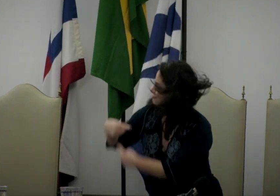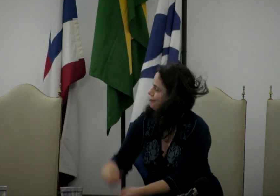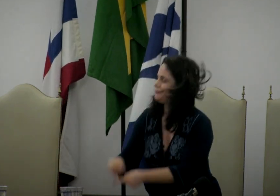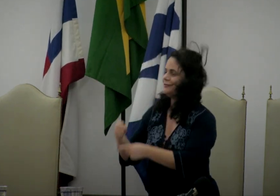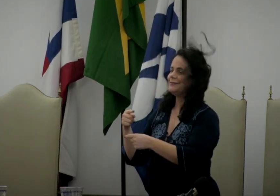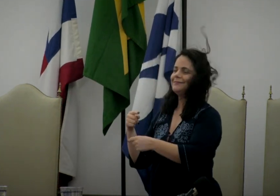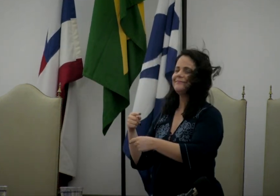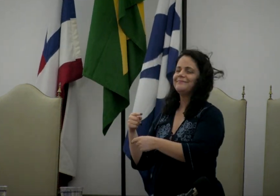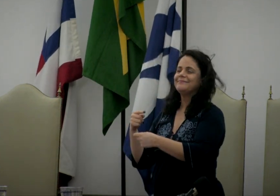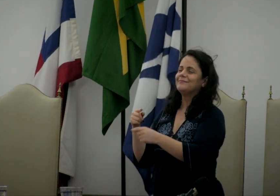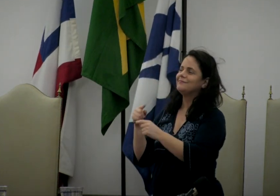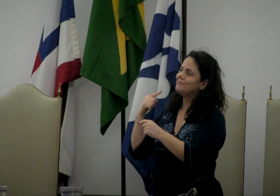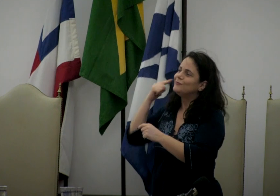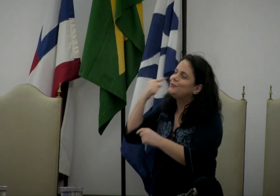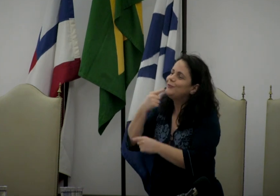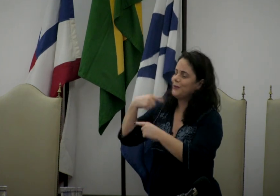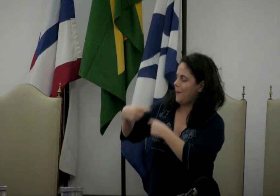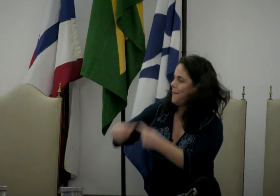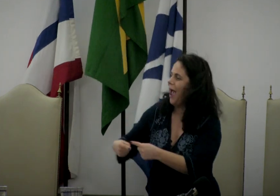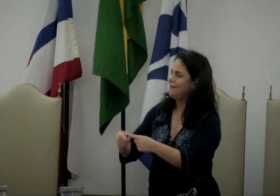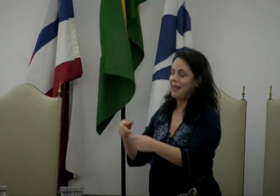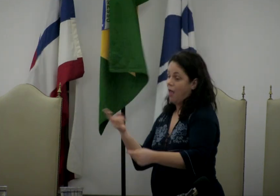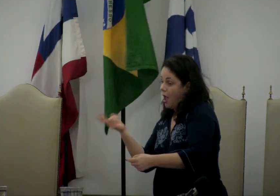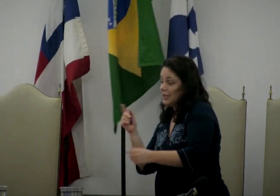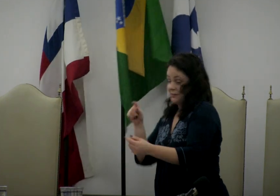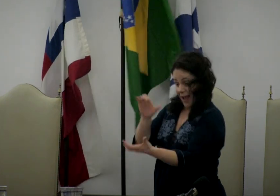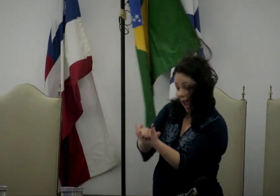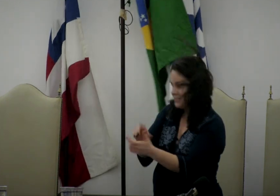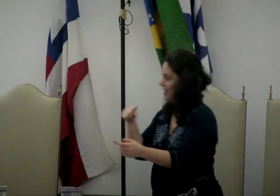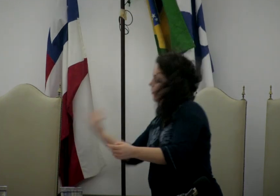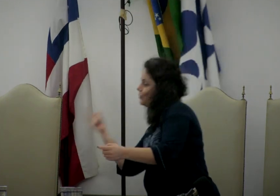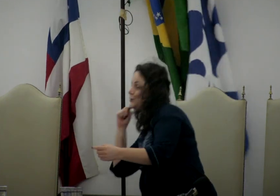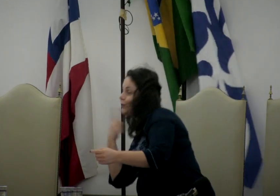a família e as tradições dentro da família dos surdos